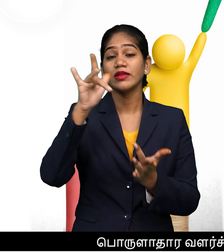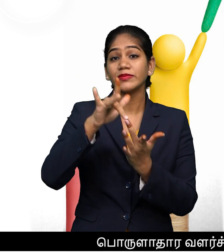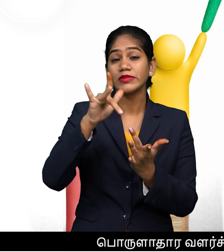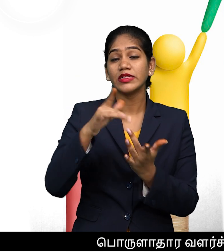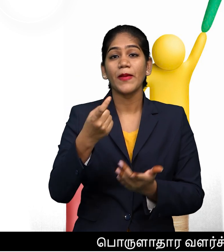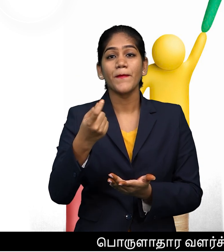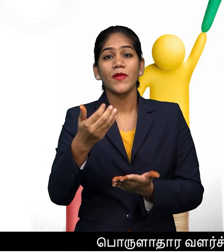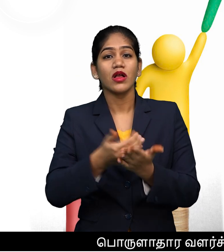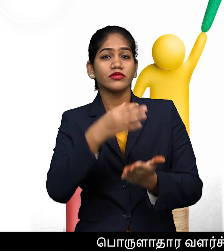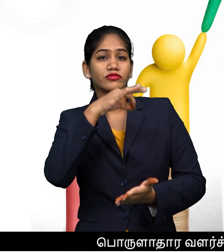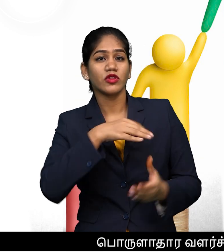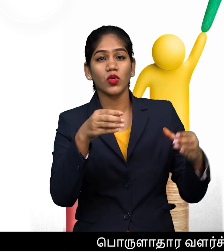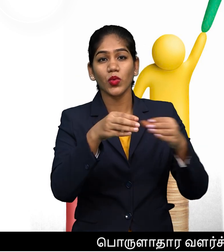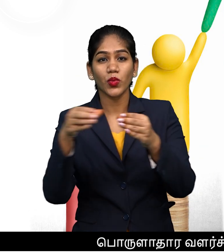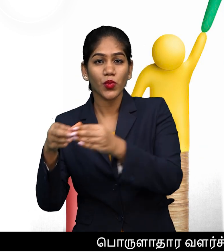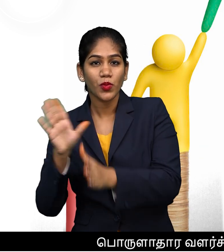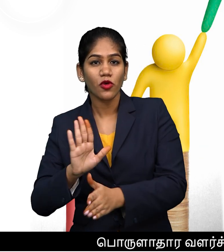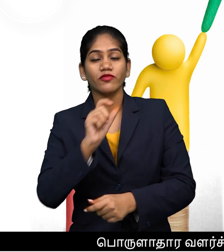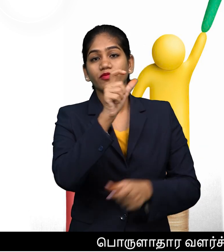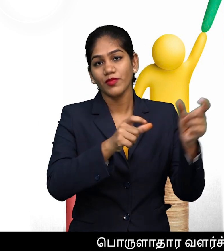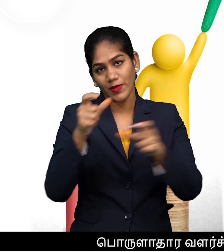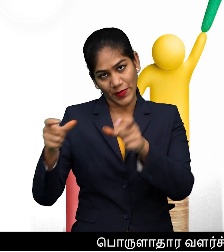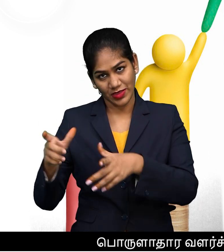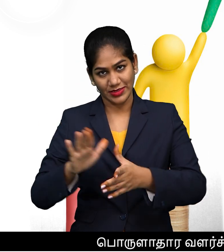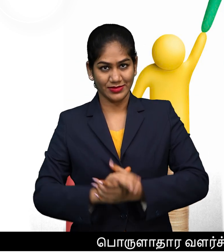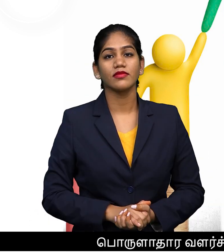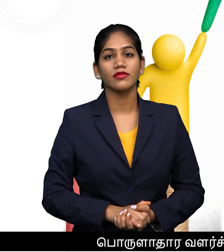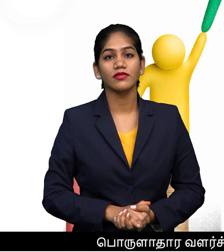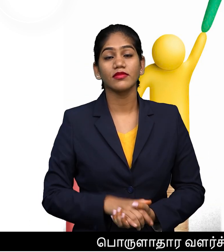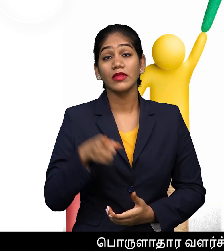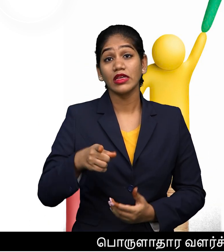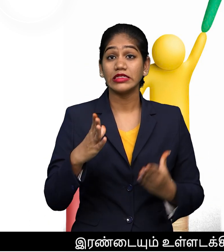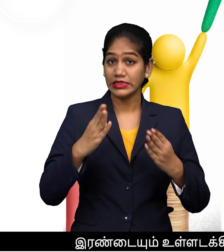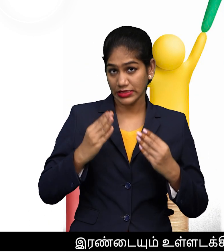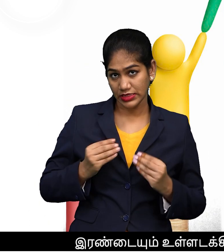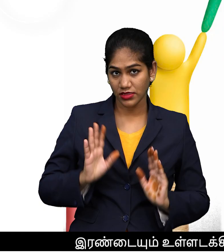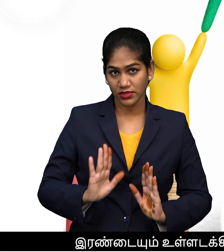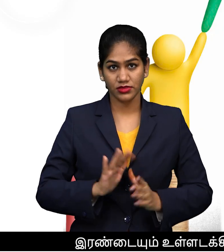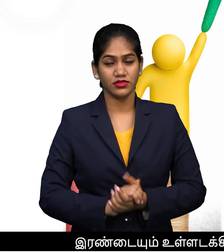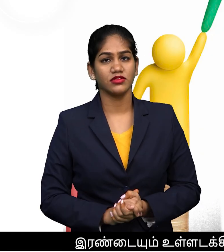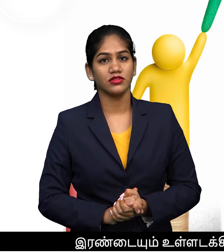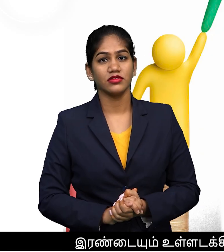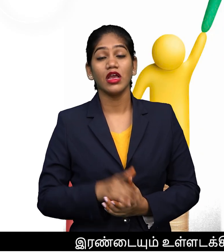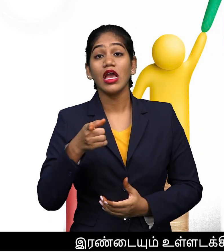பொருளாதார வளர்ச்சி சமூக மற்றும் நிதி நீதி ஆகிய இரண்டையும் உள்ளடக்கியது